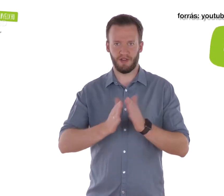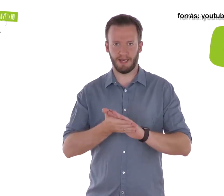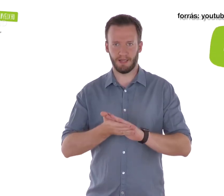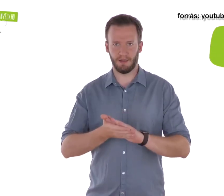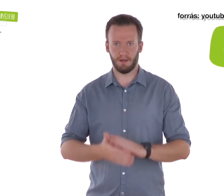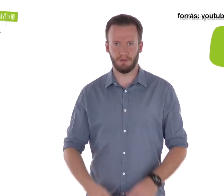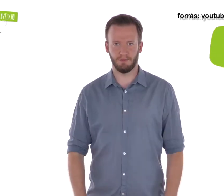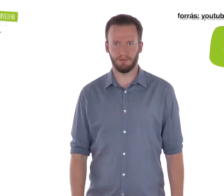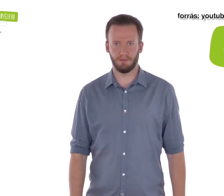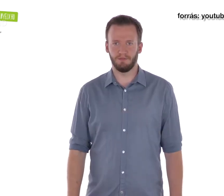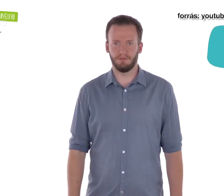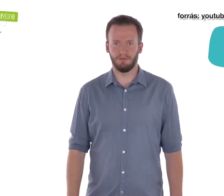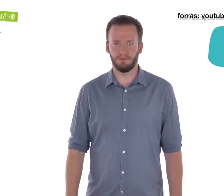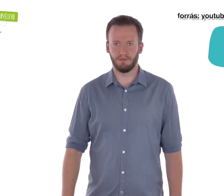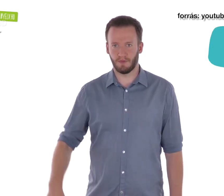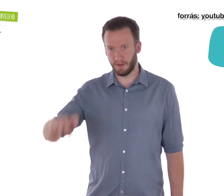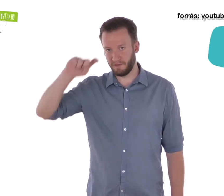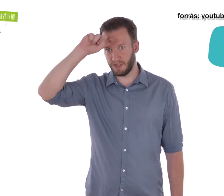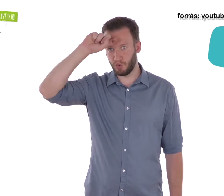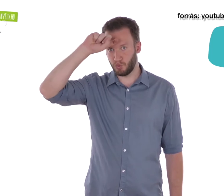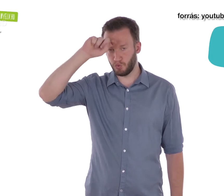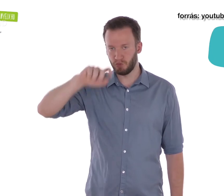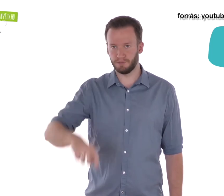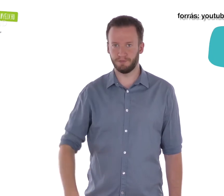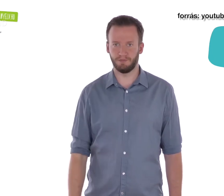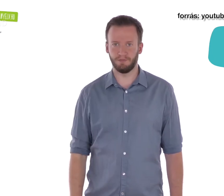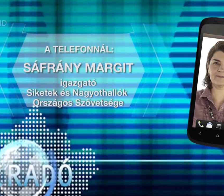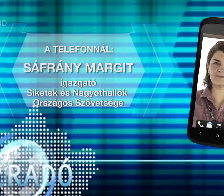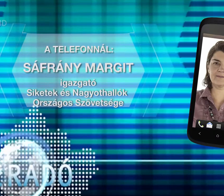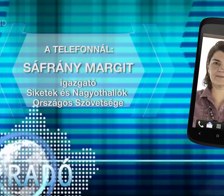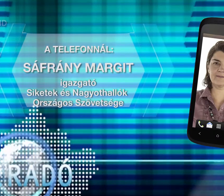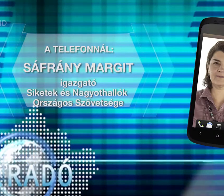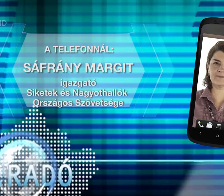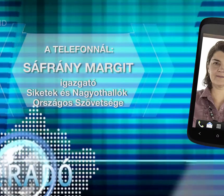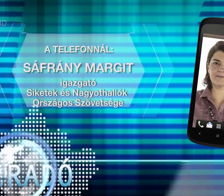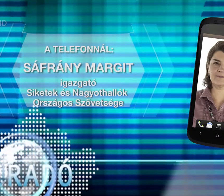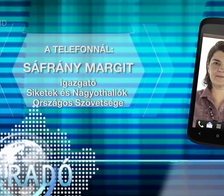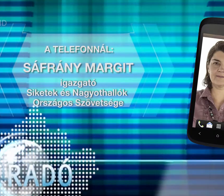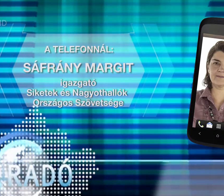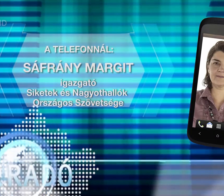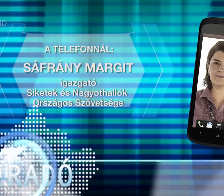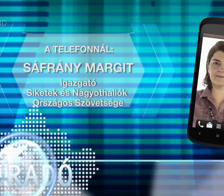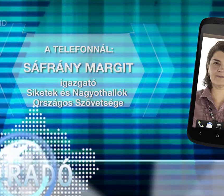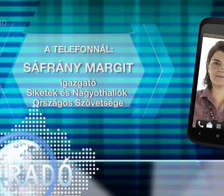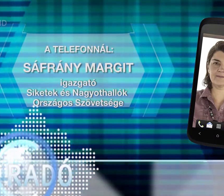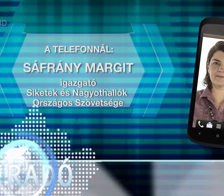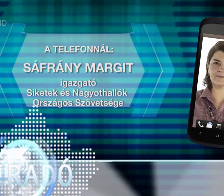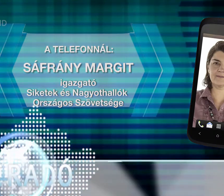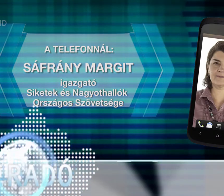személyeknek volt nagy eredményt, hanem a magyar jelnyelvnek is, és a magyar társadalomnak is. Megjelent egy újabb